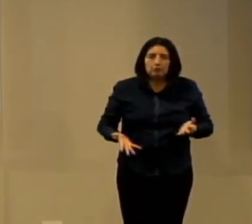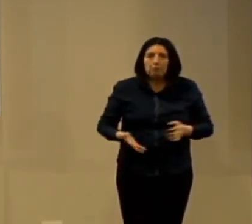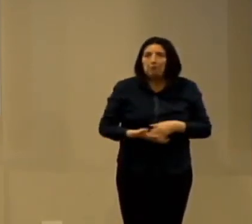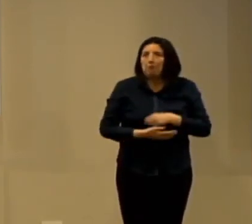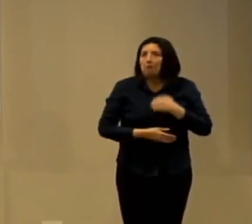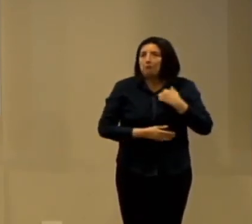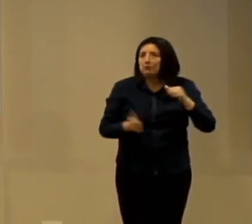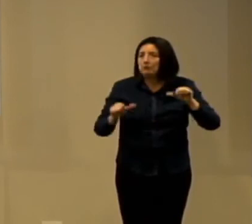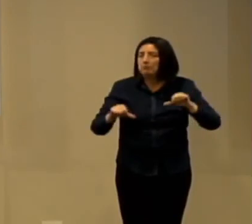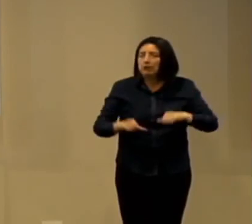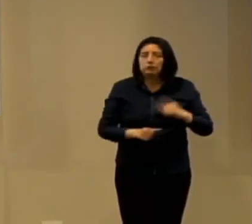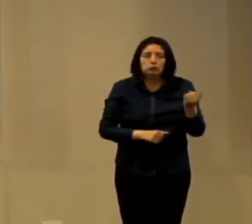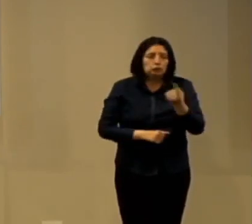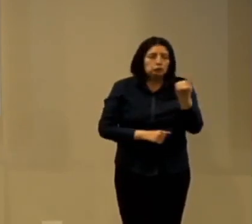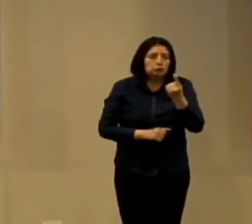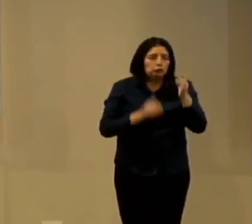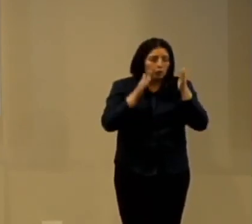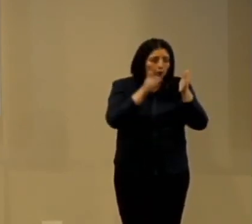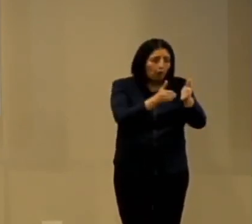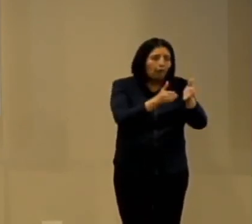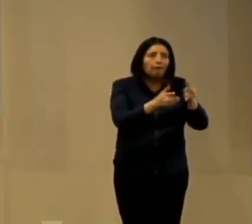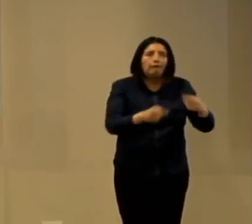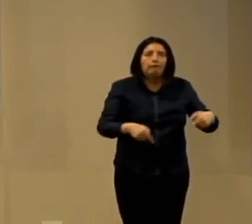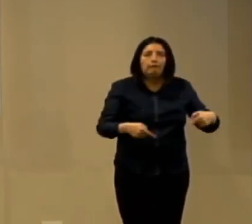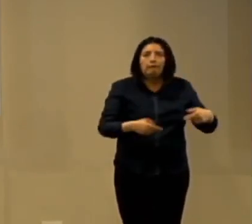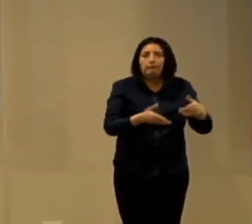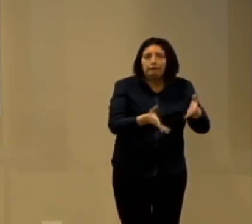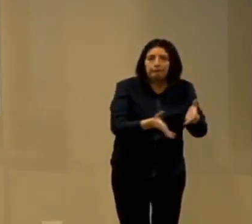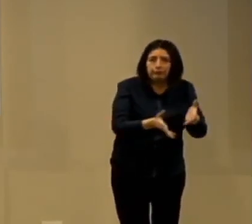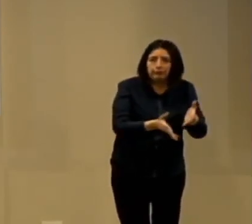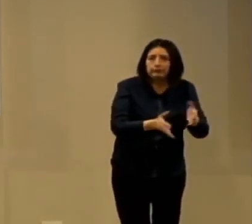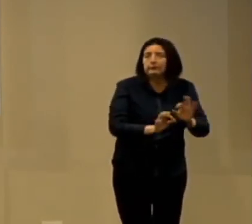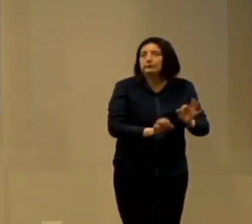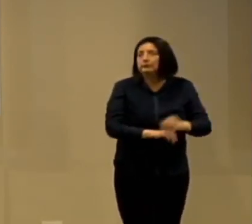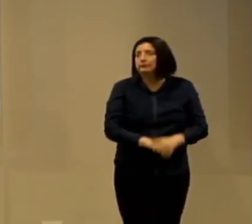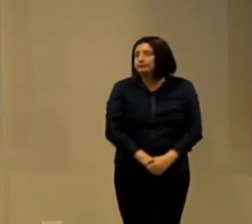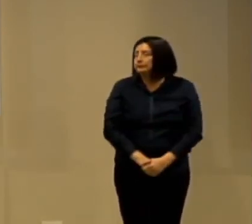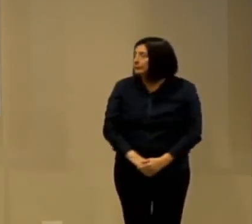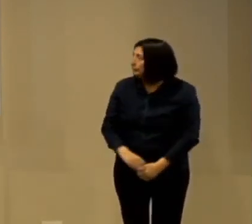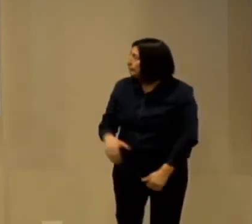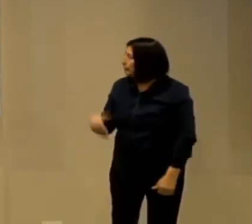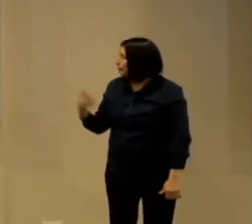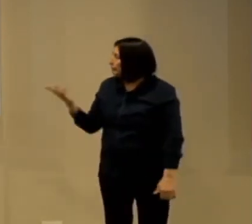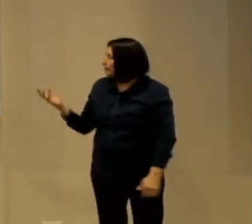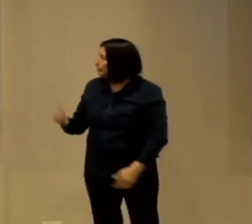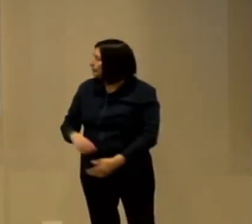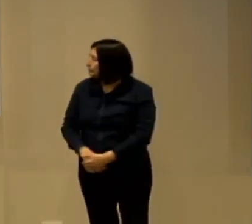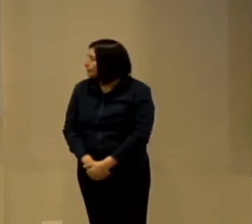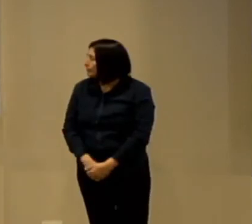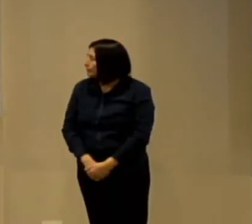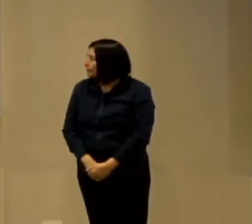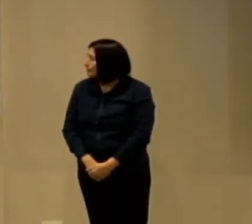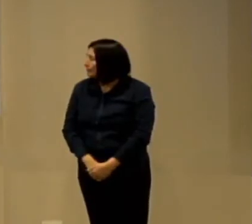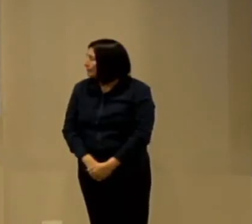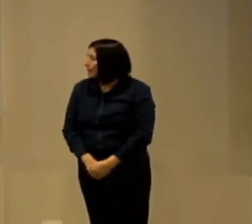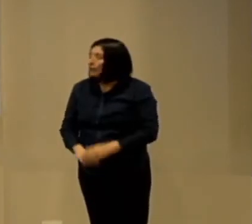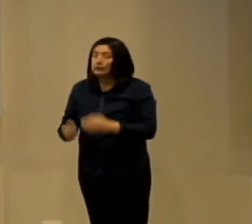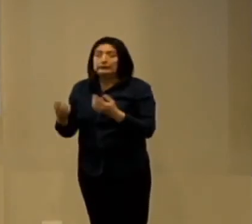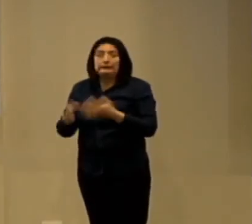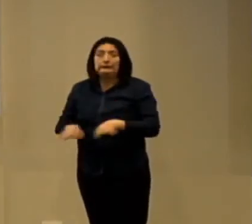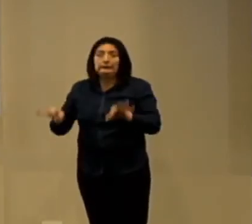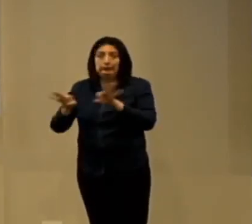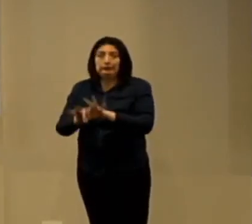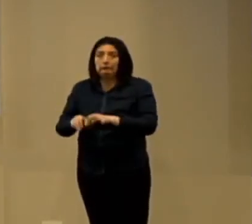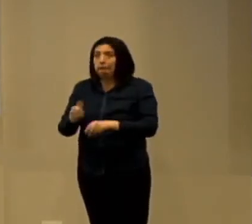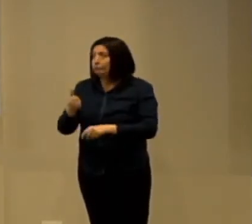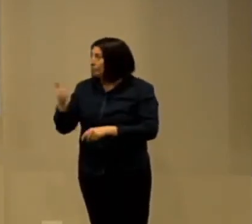Porque si no perdemos y nos limitamos solamente a la discapacidad física, ¿sí? Bien, esto es importante